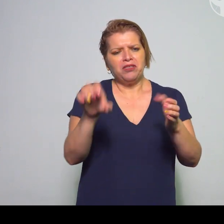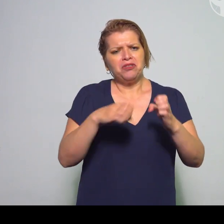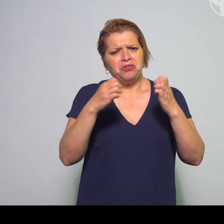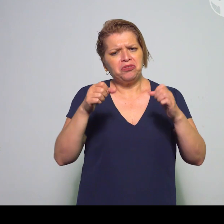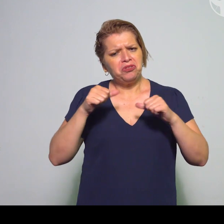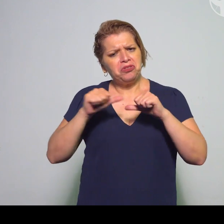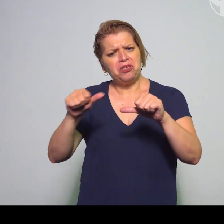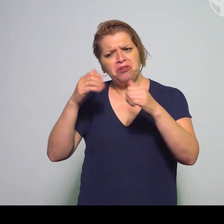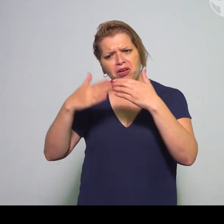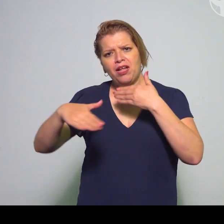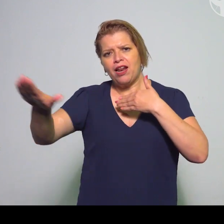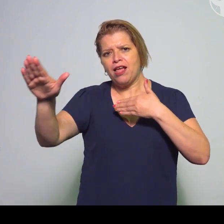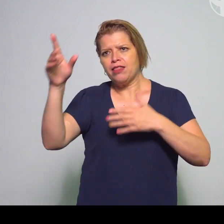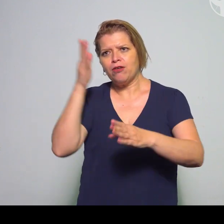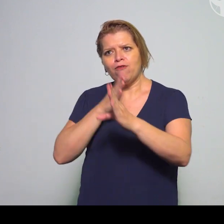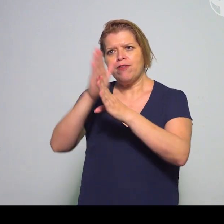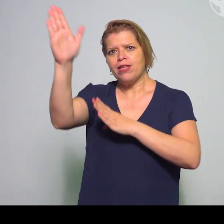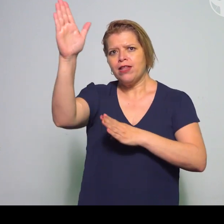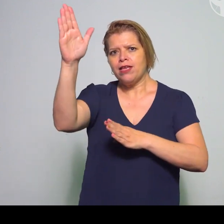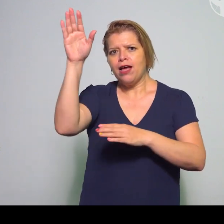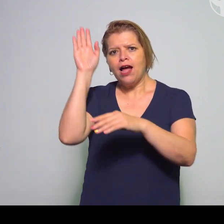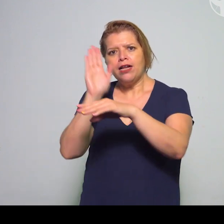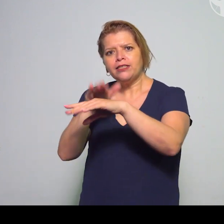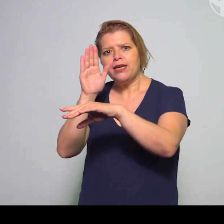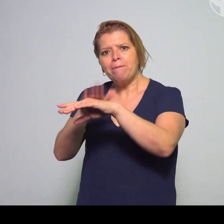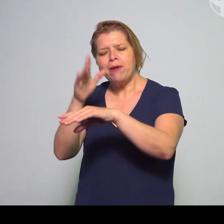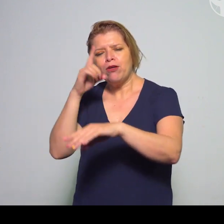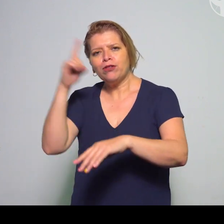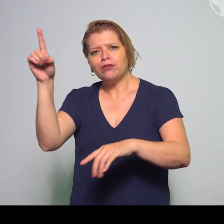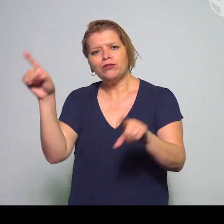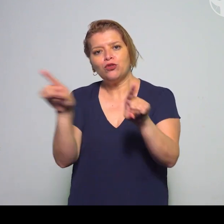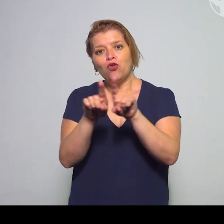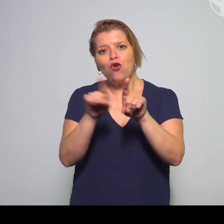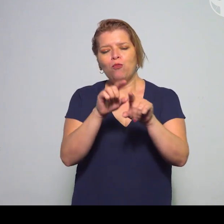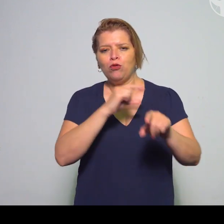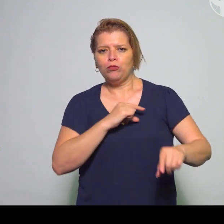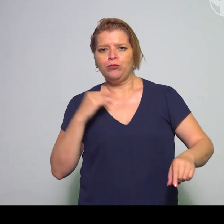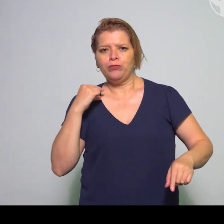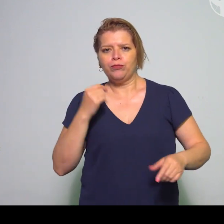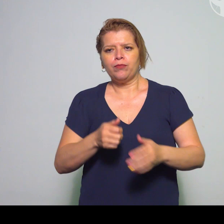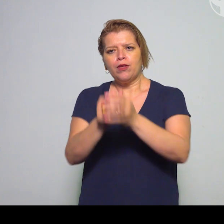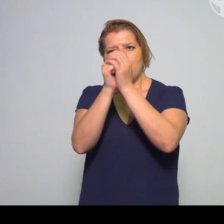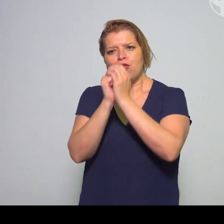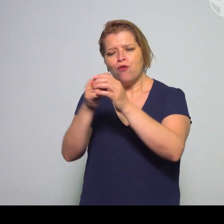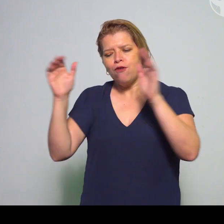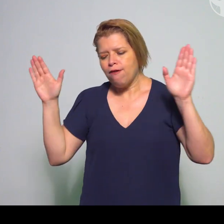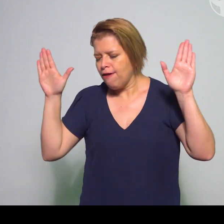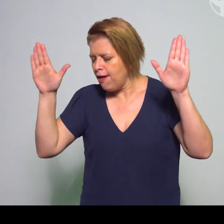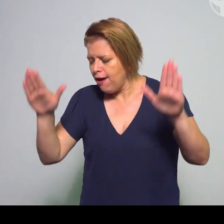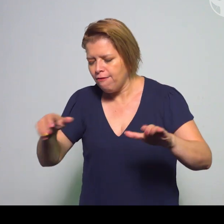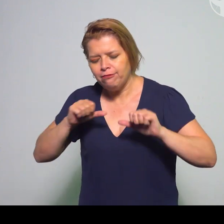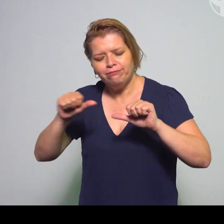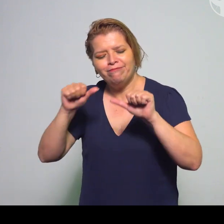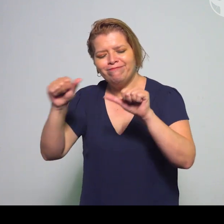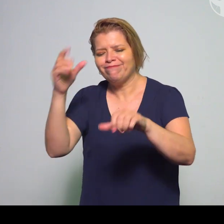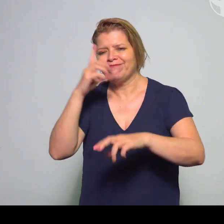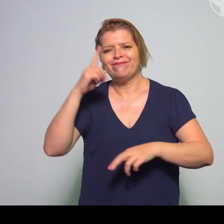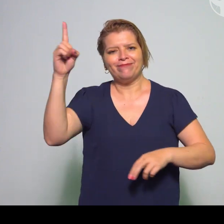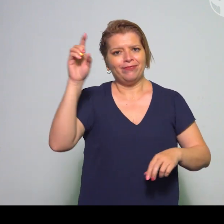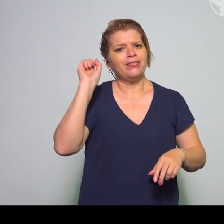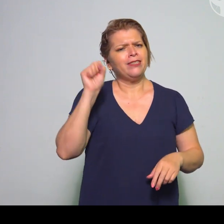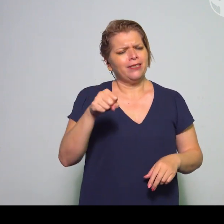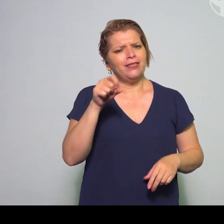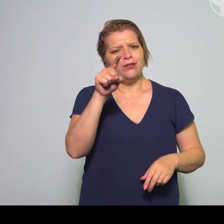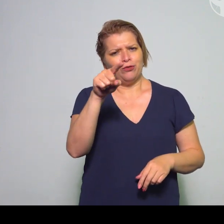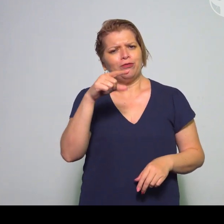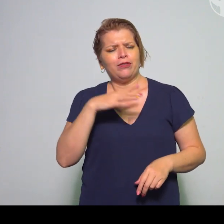continuó siendo fiel a su llamado, a ese llamado que tenía como sacerdote, y adoraba a Dios. Eso es lo primero que queremos